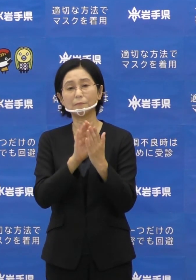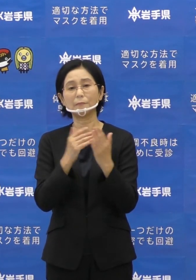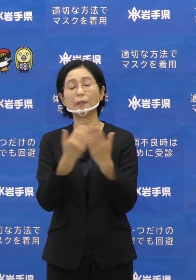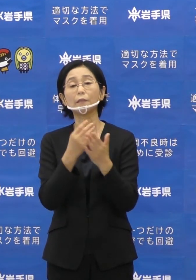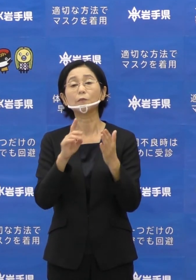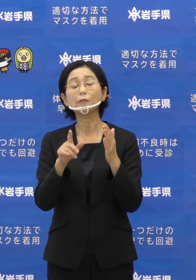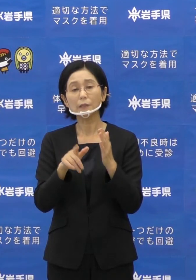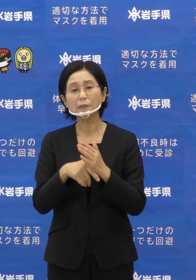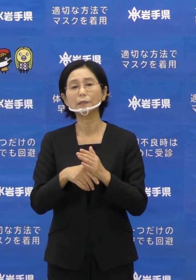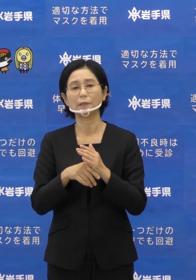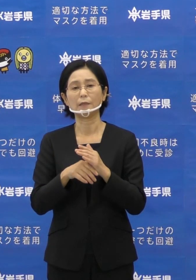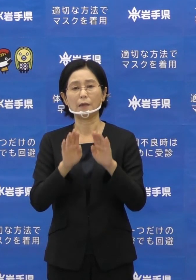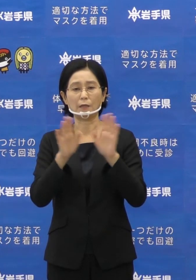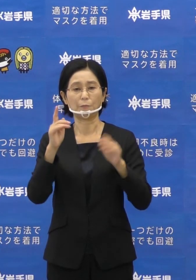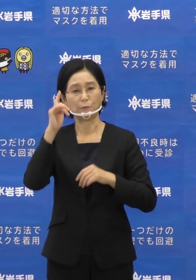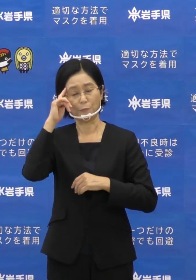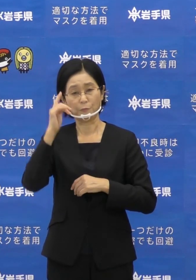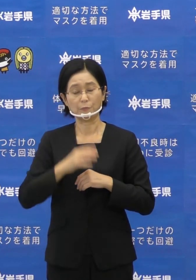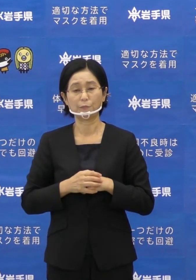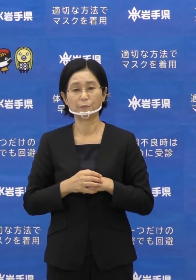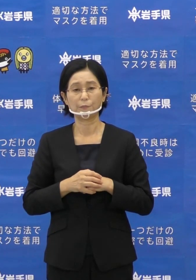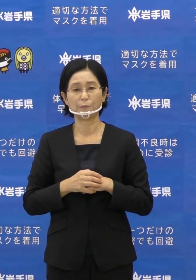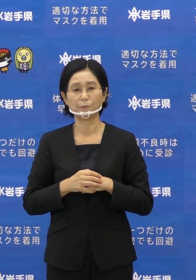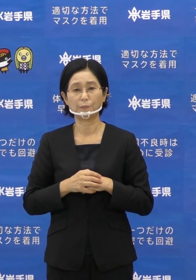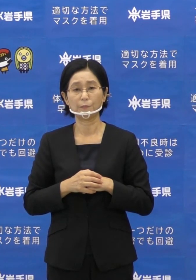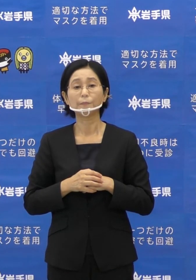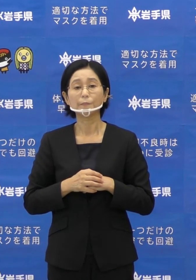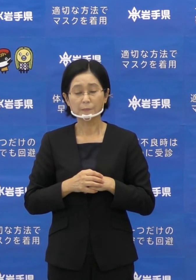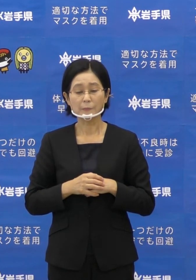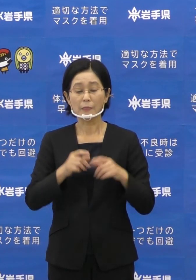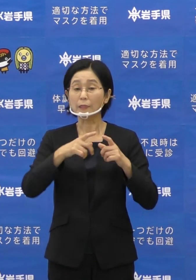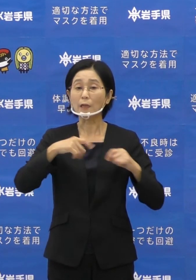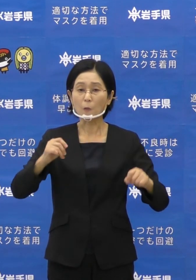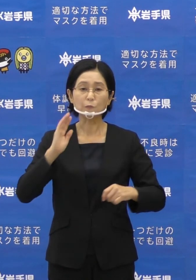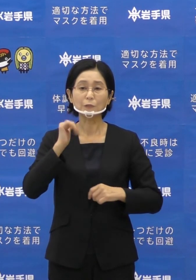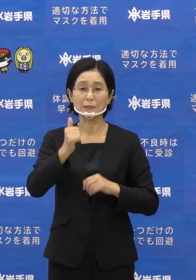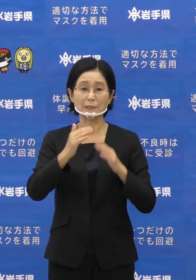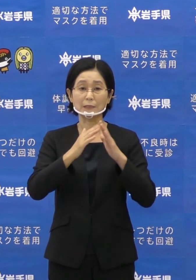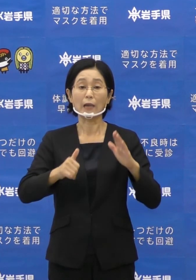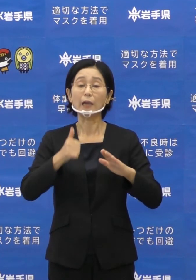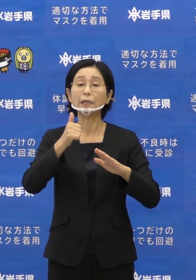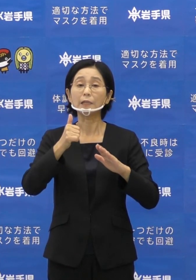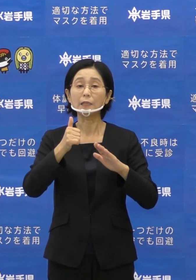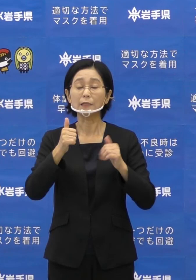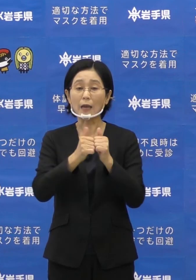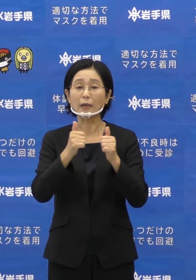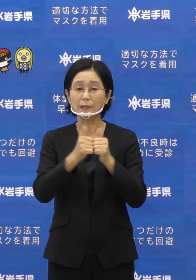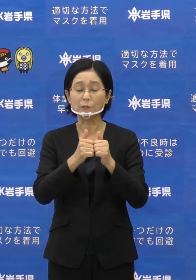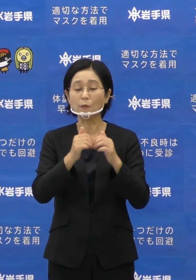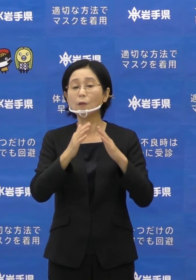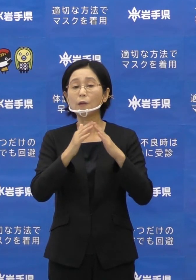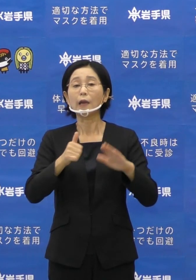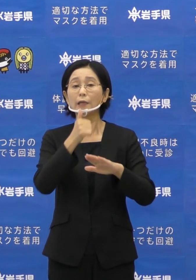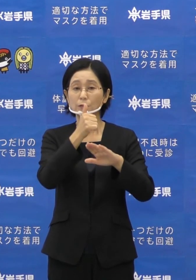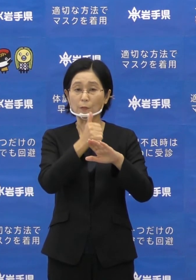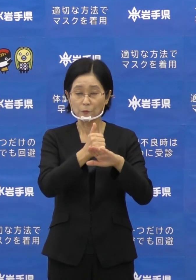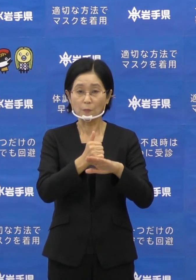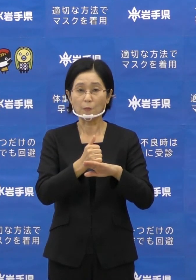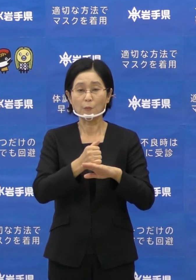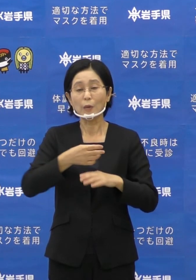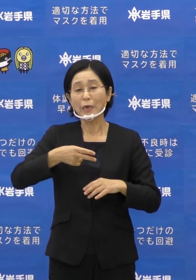でに飯泉会長がそういう発言をしている全国一斉の緊急事態宣言